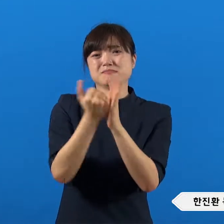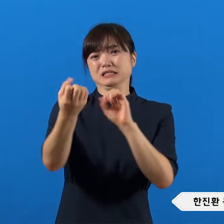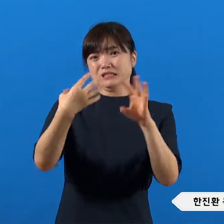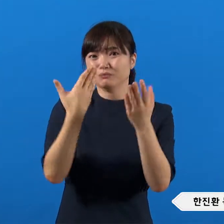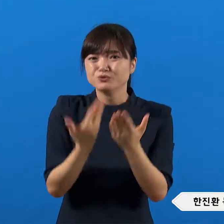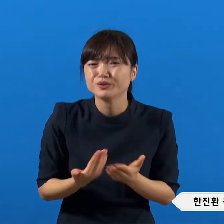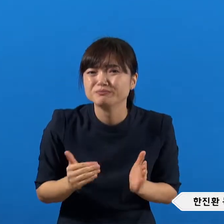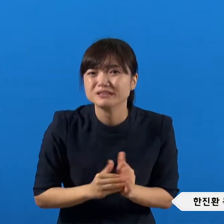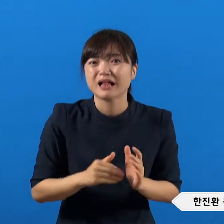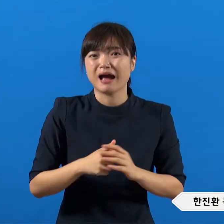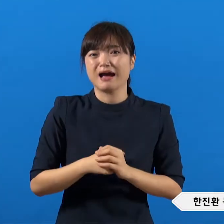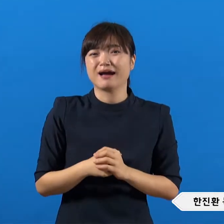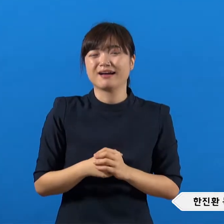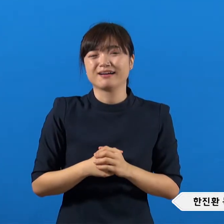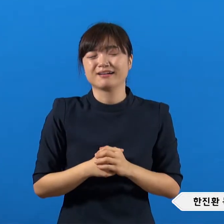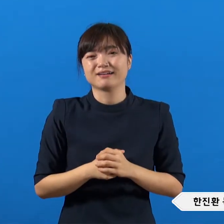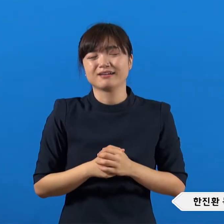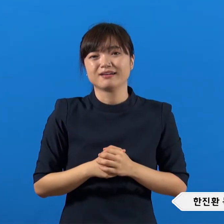응답받았습니다.